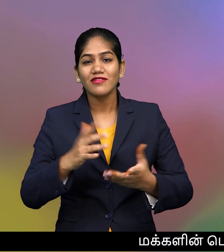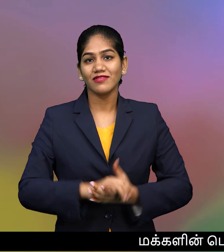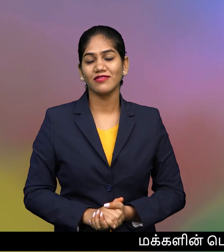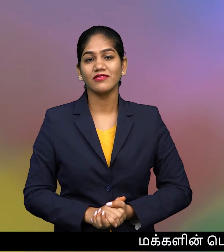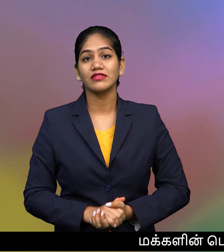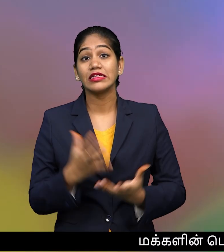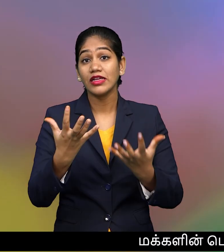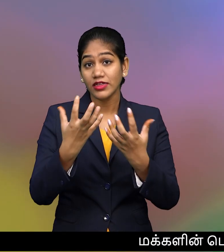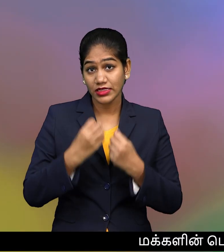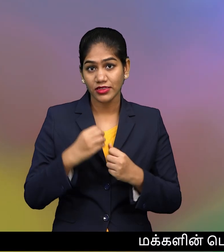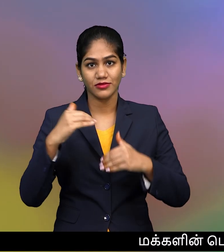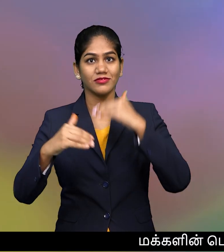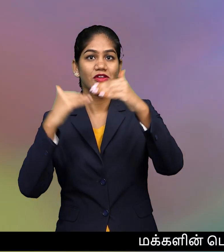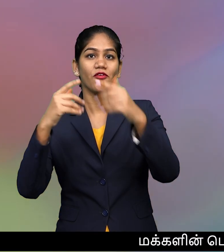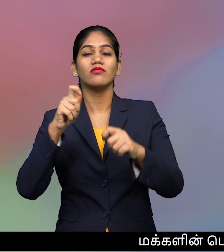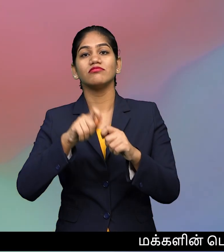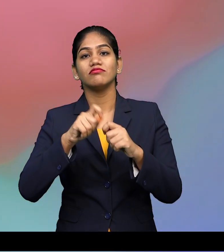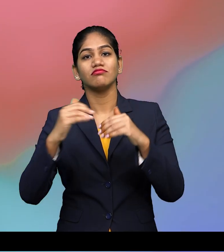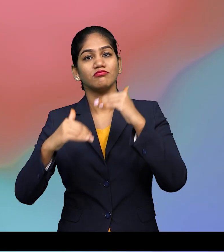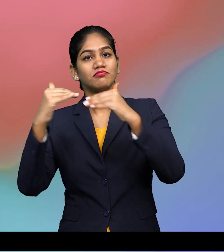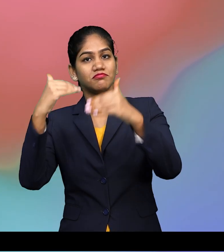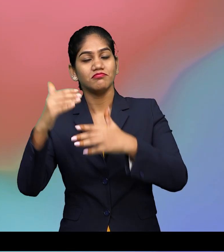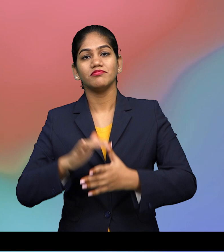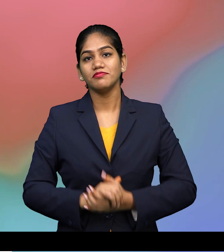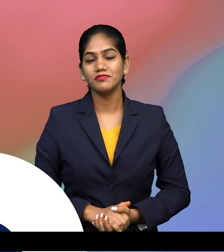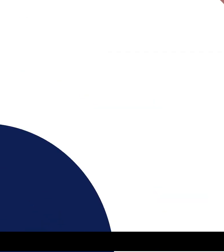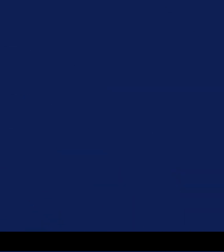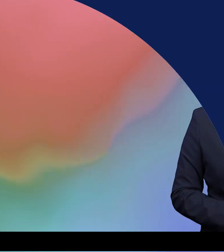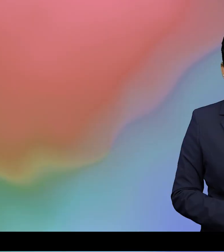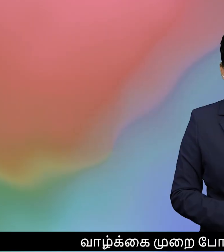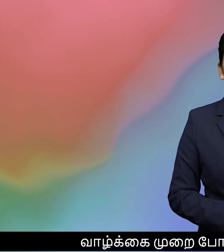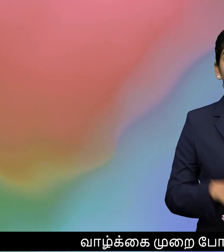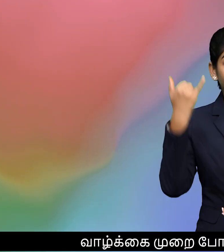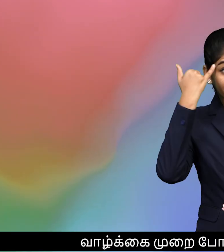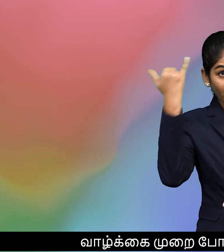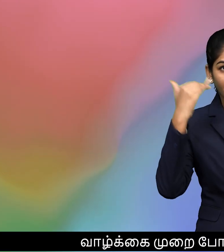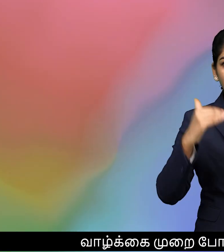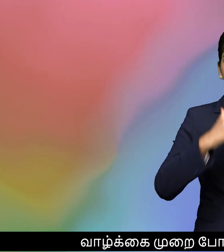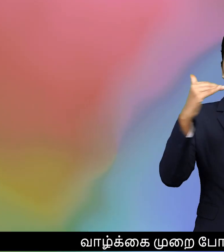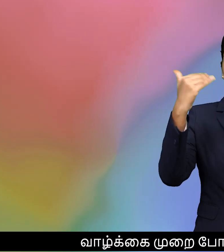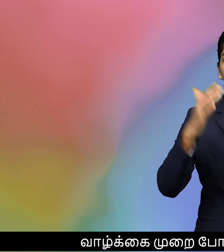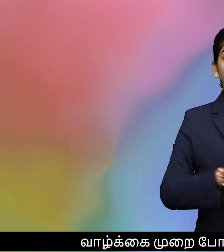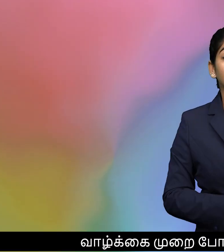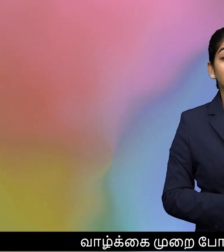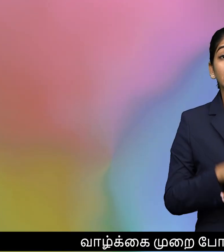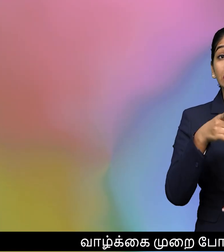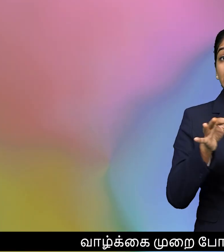மக்களின் பொருளாதார வளர்ச்சி, கல்வி, சுகாதாரம், வாழ்க்கை முறை போன்ற அடிப்படை